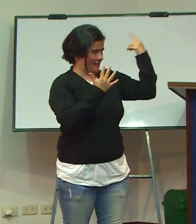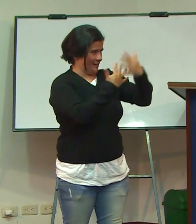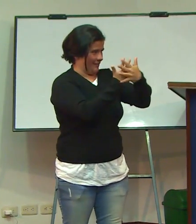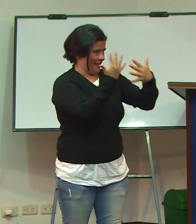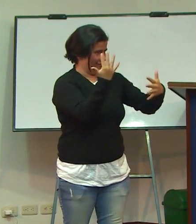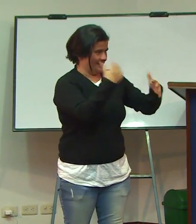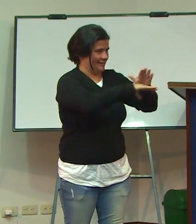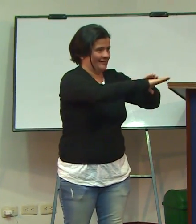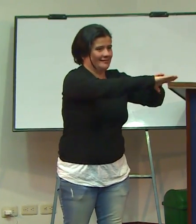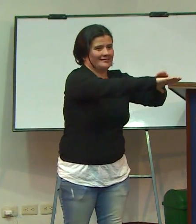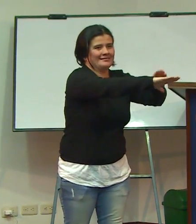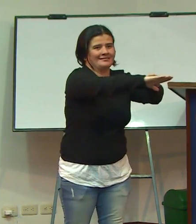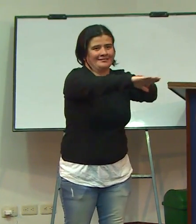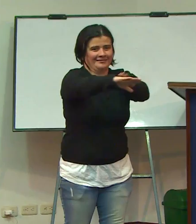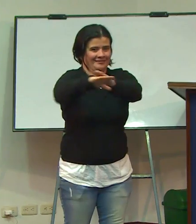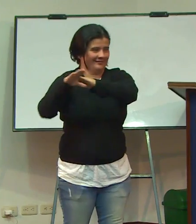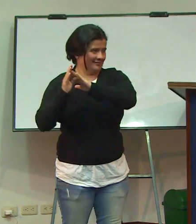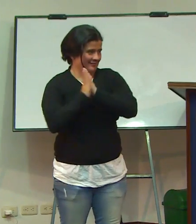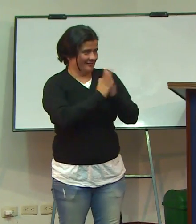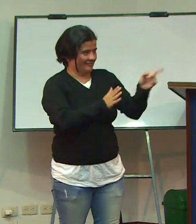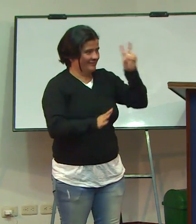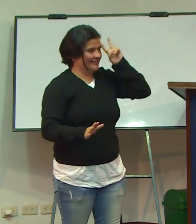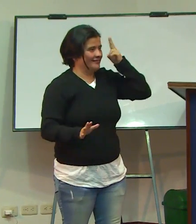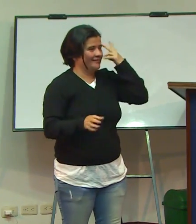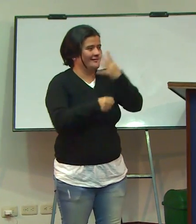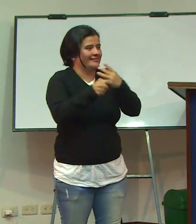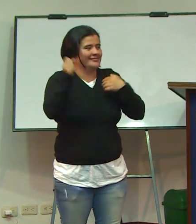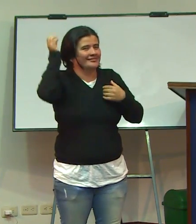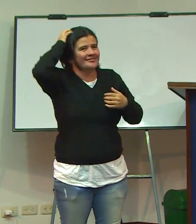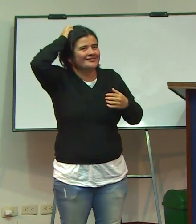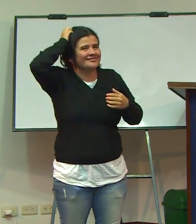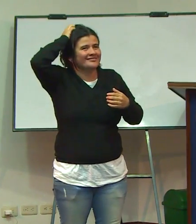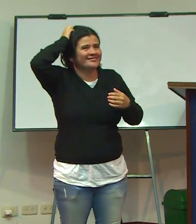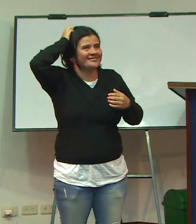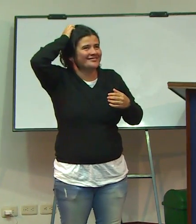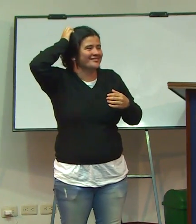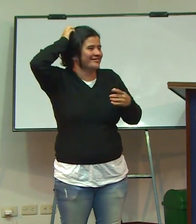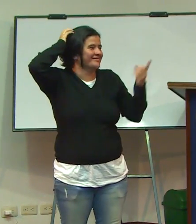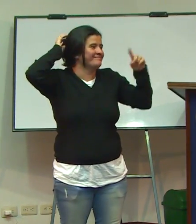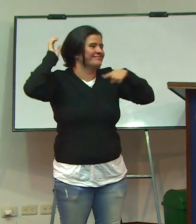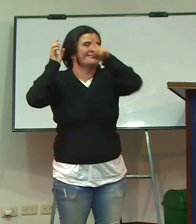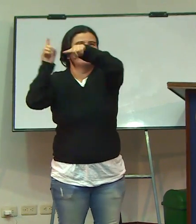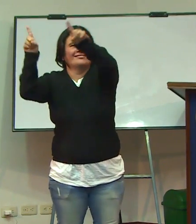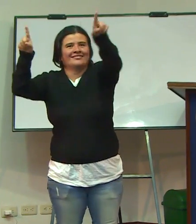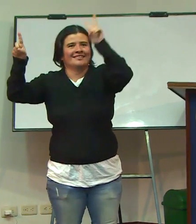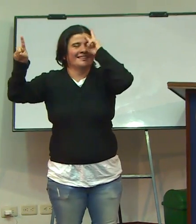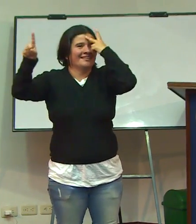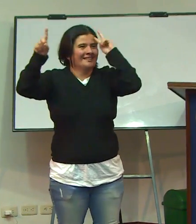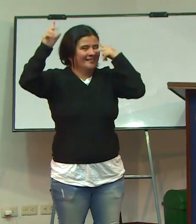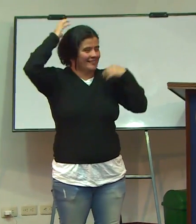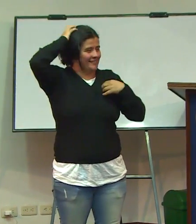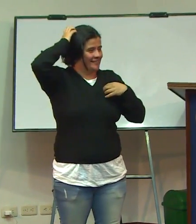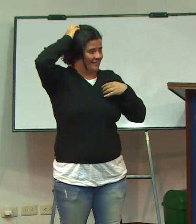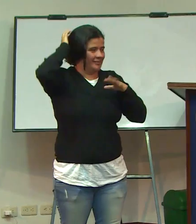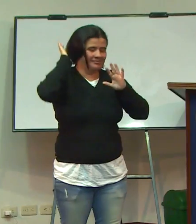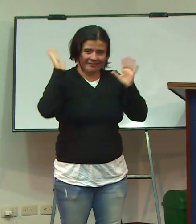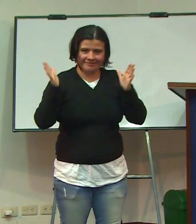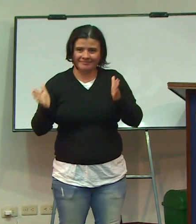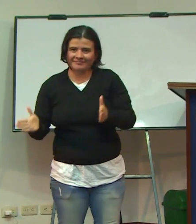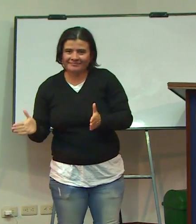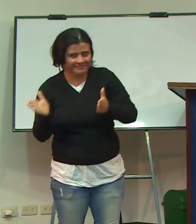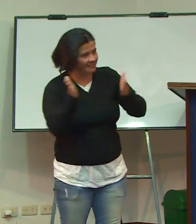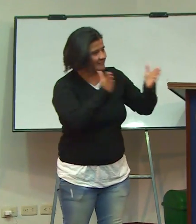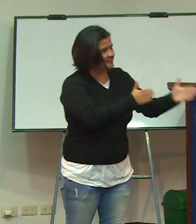LGBTI. Entonces, es como la seña en general para el grupo, pero hay una seña particular para las personas sordas que pertenecemos